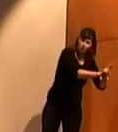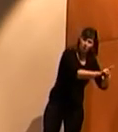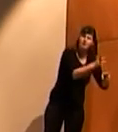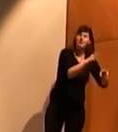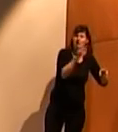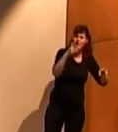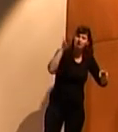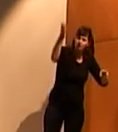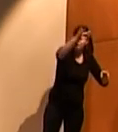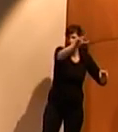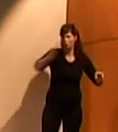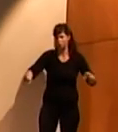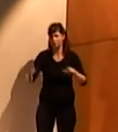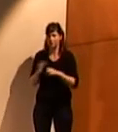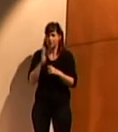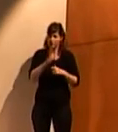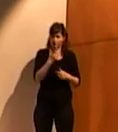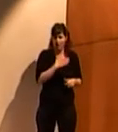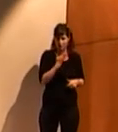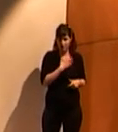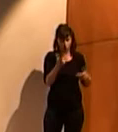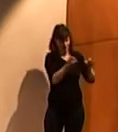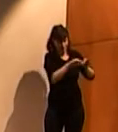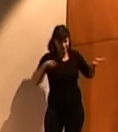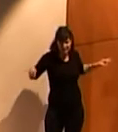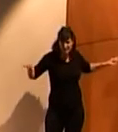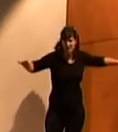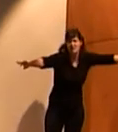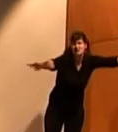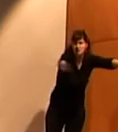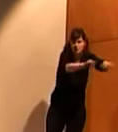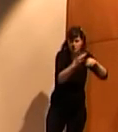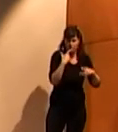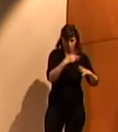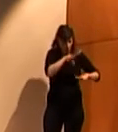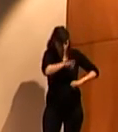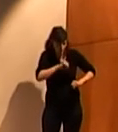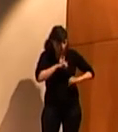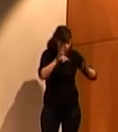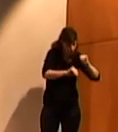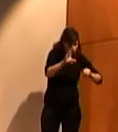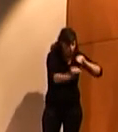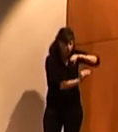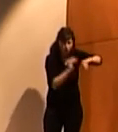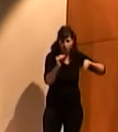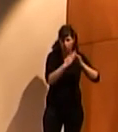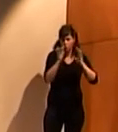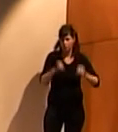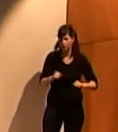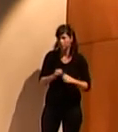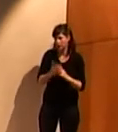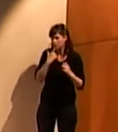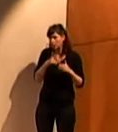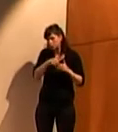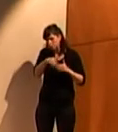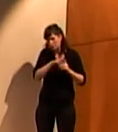pas forcément top, mais bon, en tout cas on avait un grand lieu à disposition et on a pu vraiment expérimenter, donc ça c'était très bien. Voilà, donc déjà elle va y